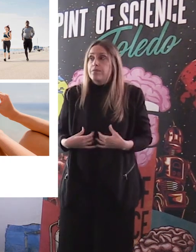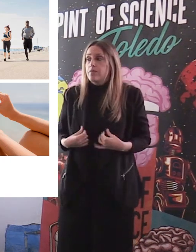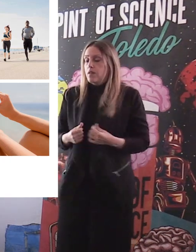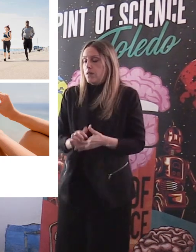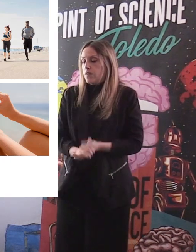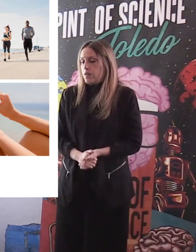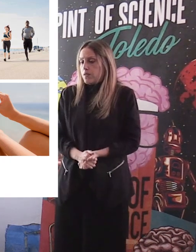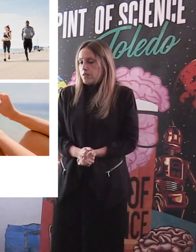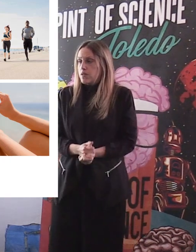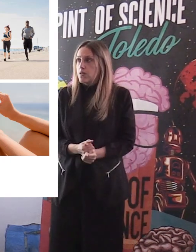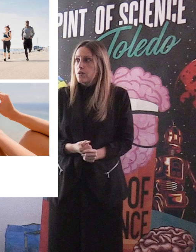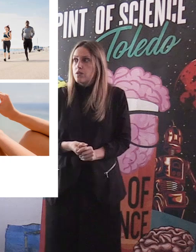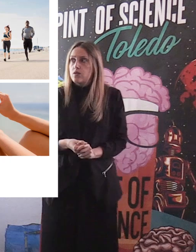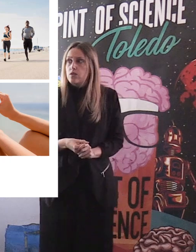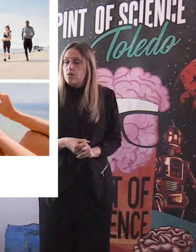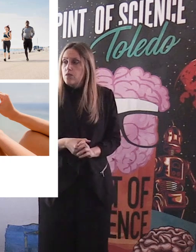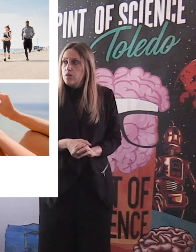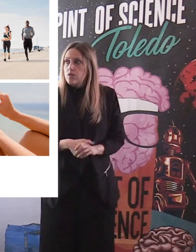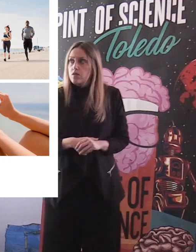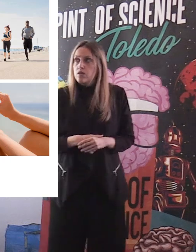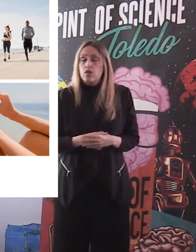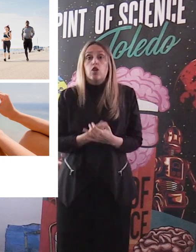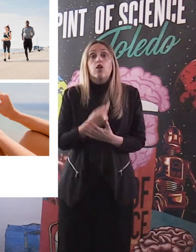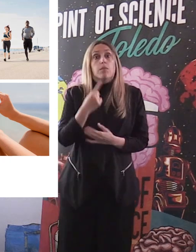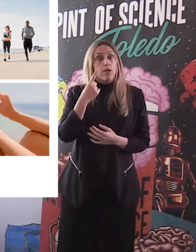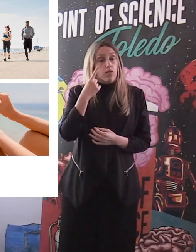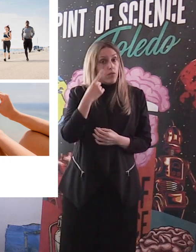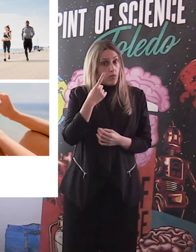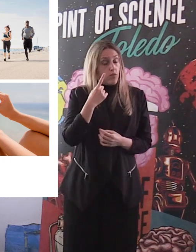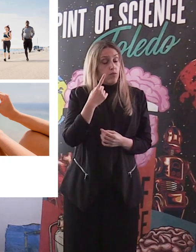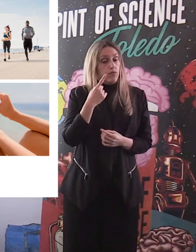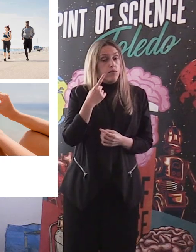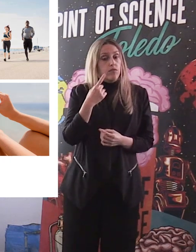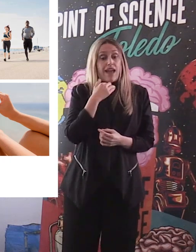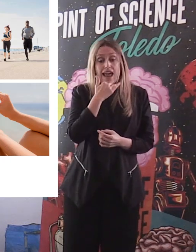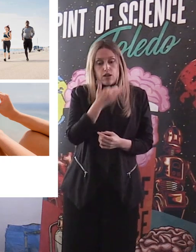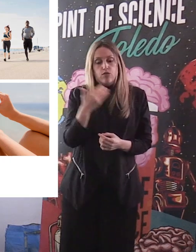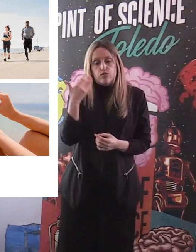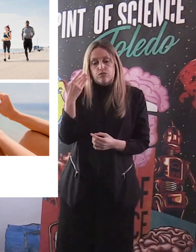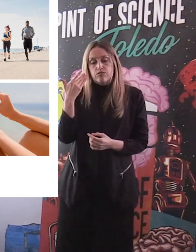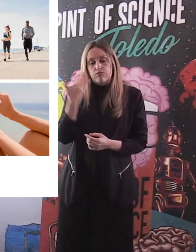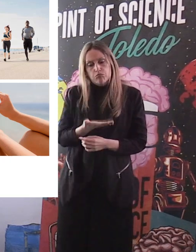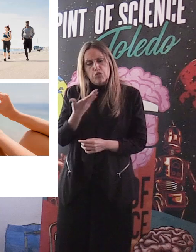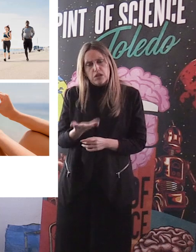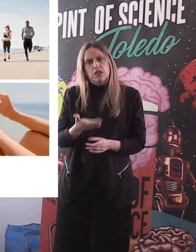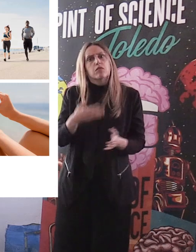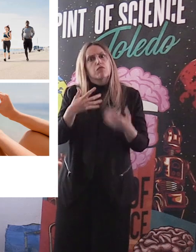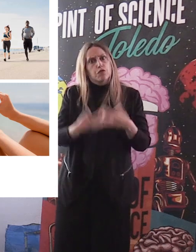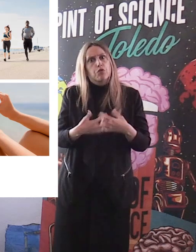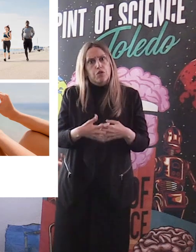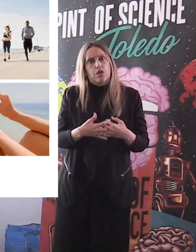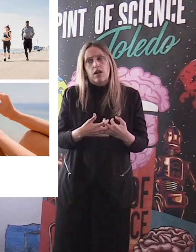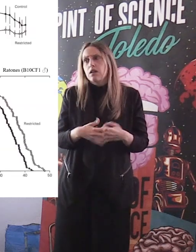tiempo. Y una intervención realmente en este campo ha funcionado, funciona. Y